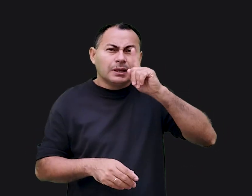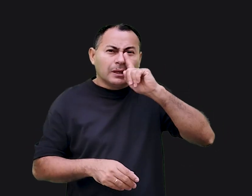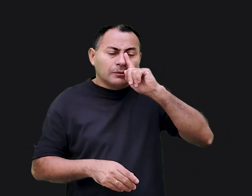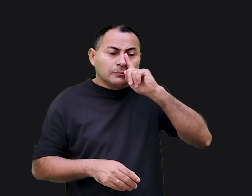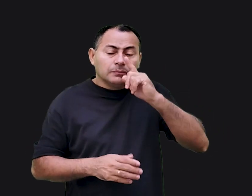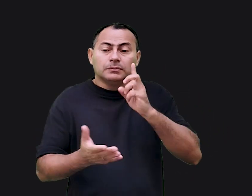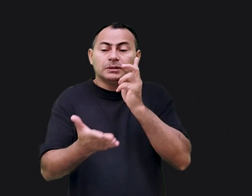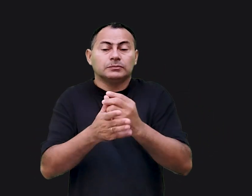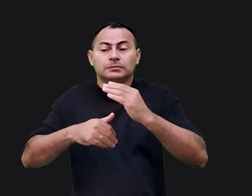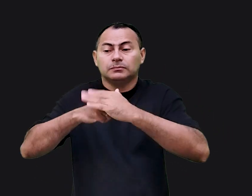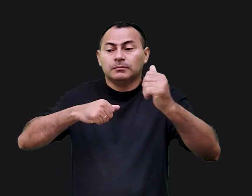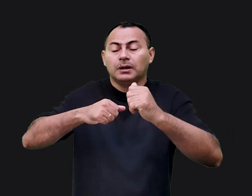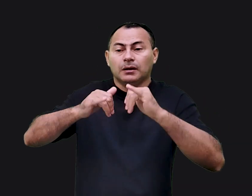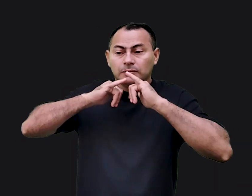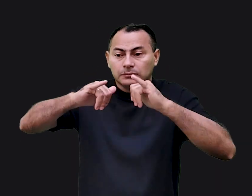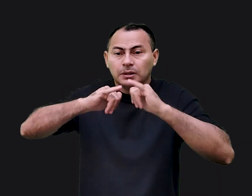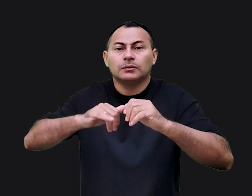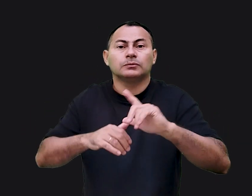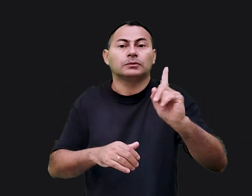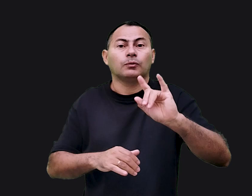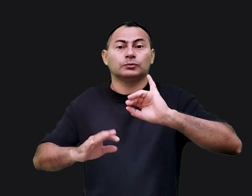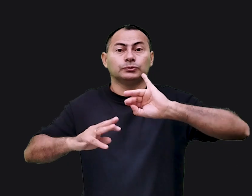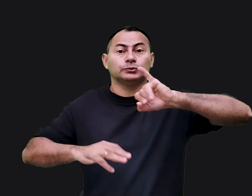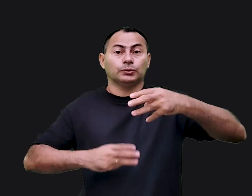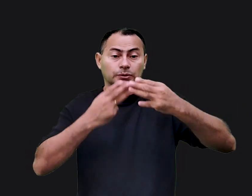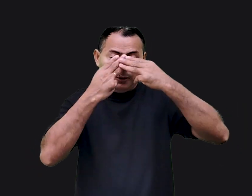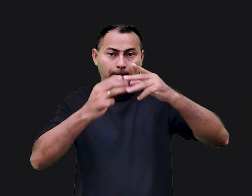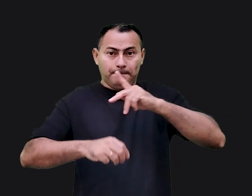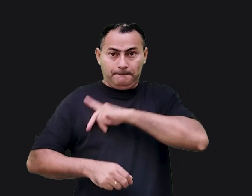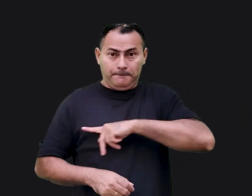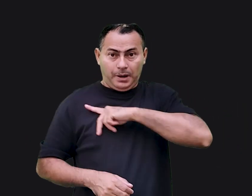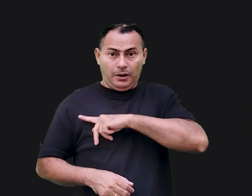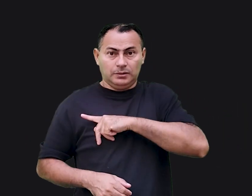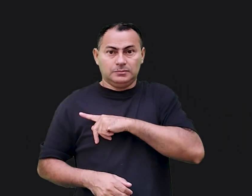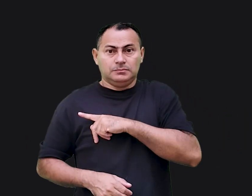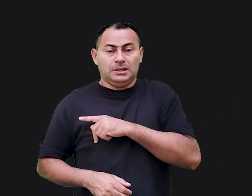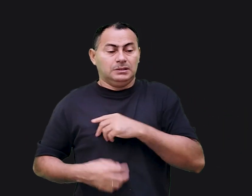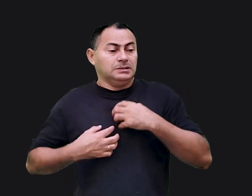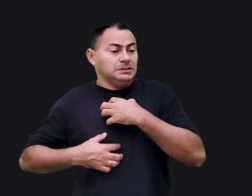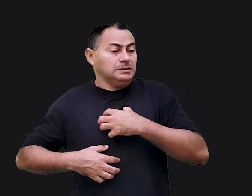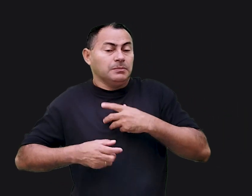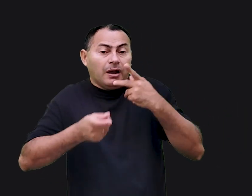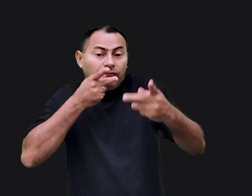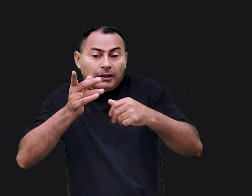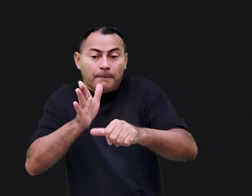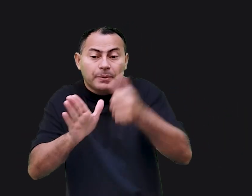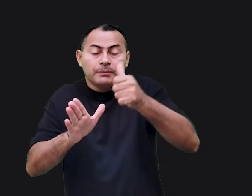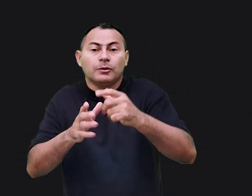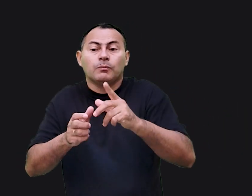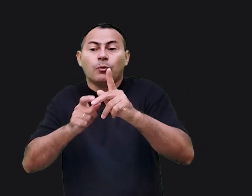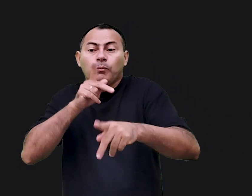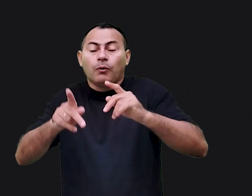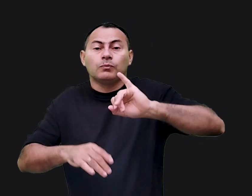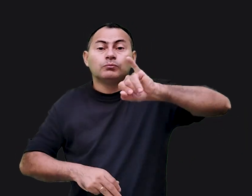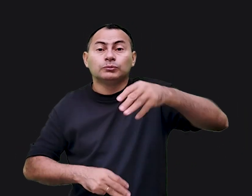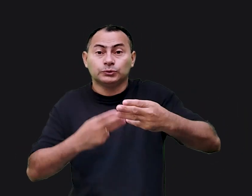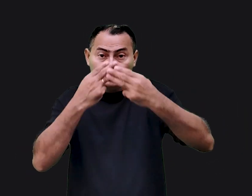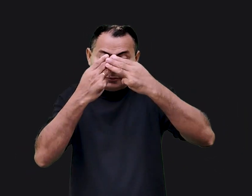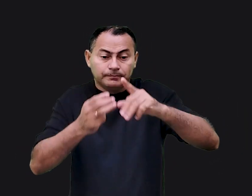mesmo tendo chamado para pregar aos não judeus Paulo tinha esta inquietação para falar primeiro para os Judeus depois ele